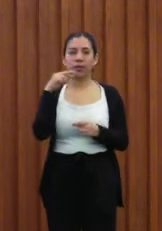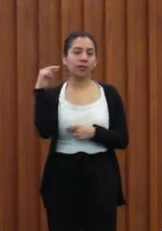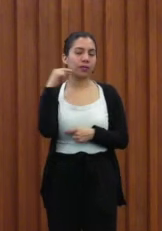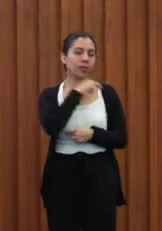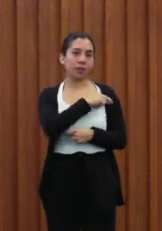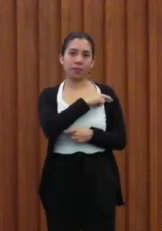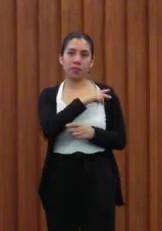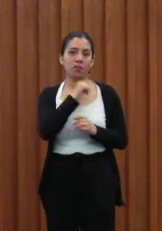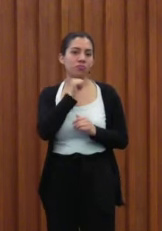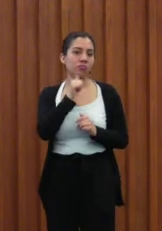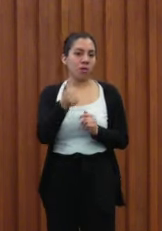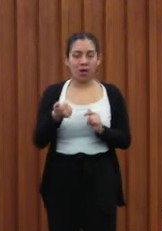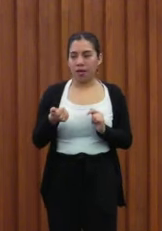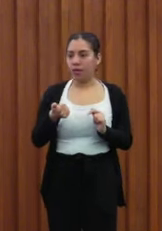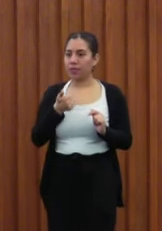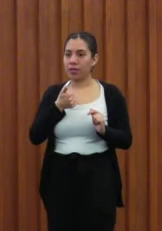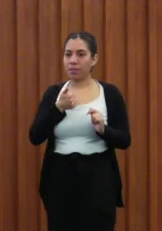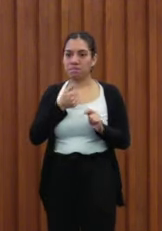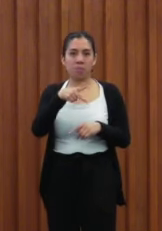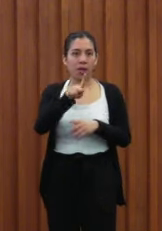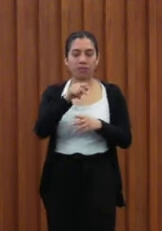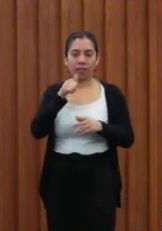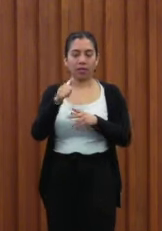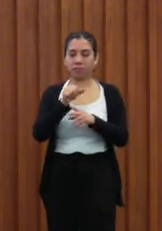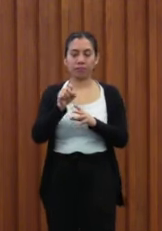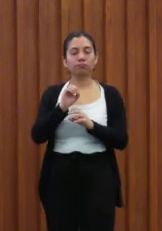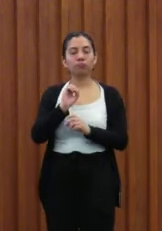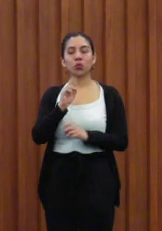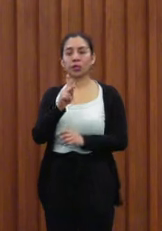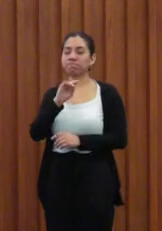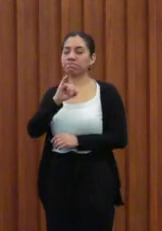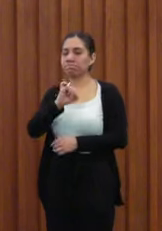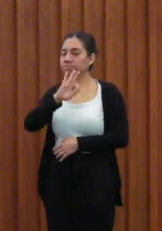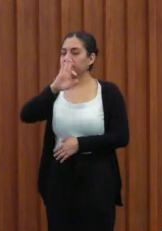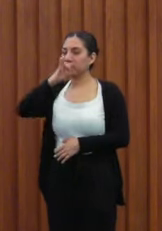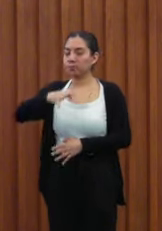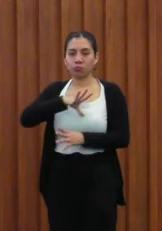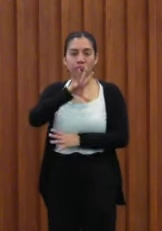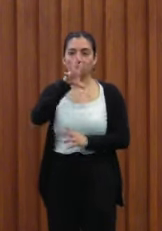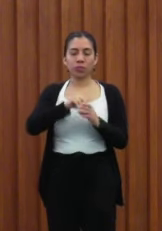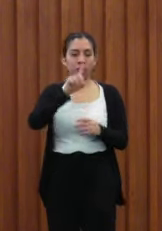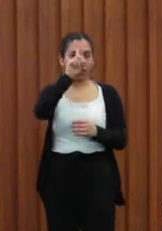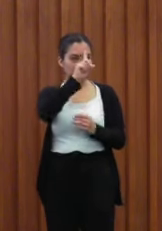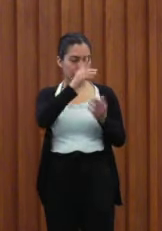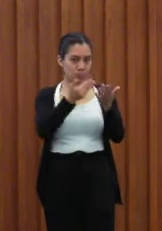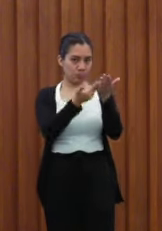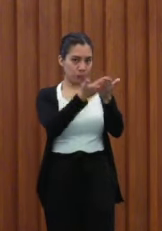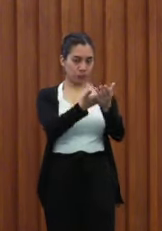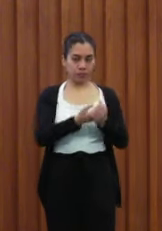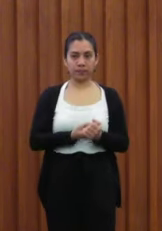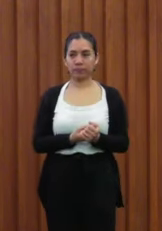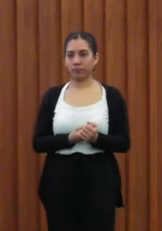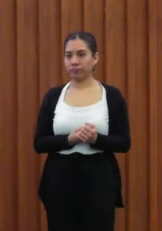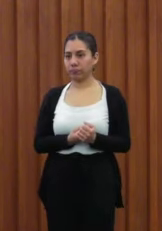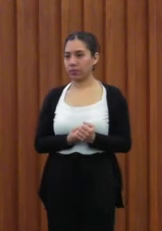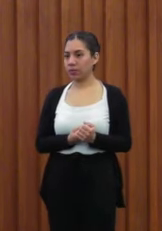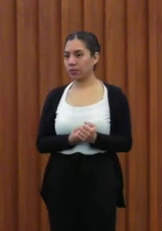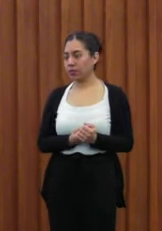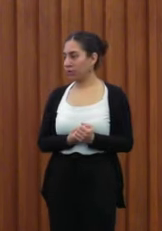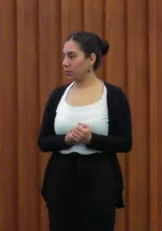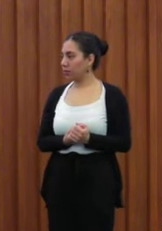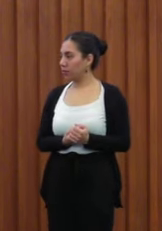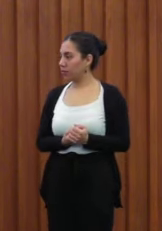ningún condicionante y la han aceptado en su totalidad y tal cual se emitió. Entonces, finalmente creo que